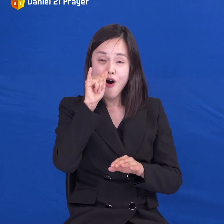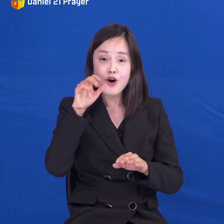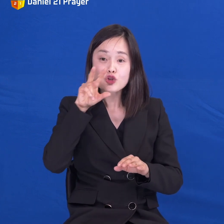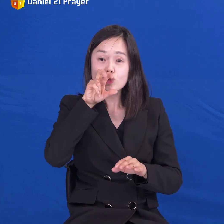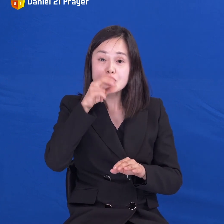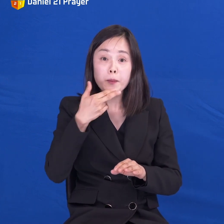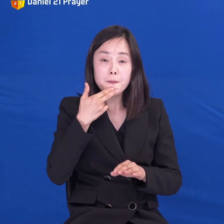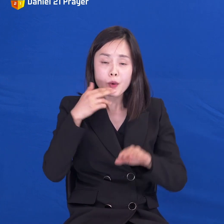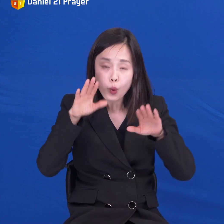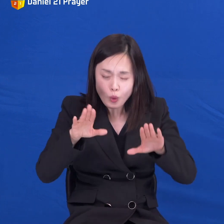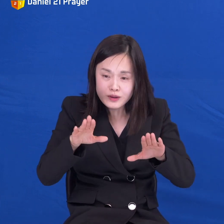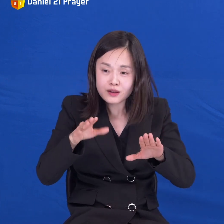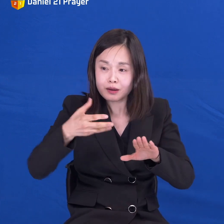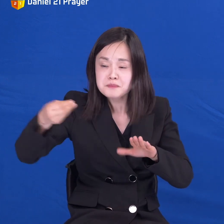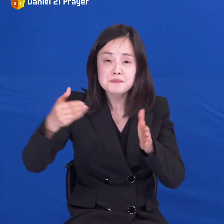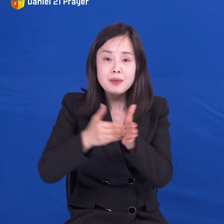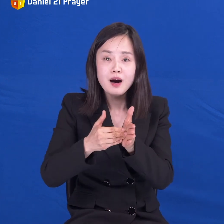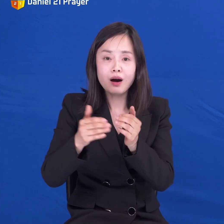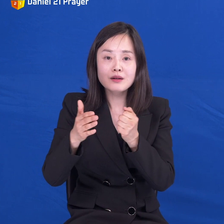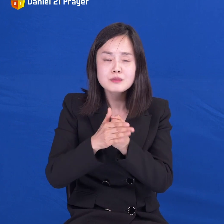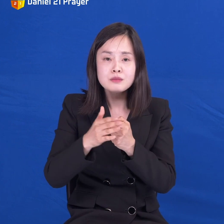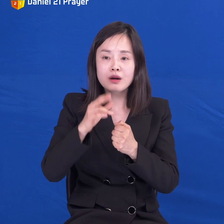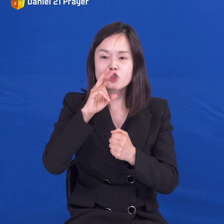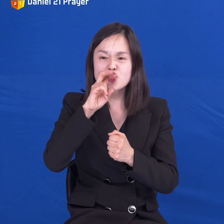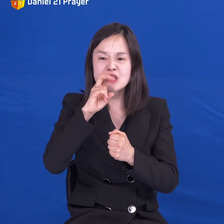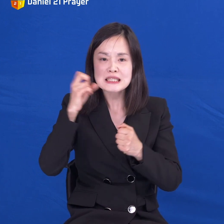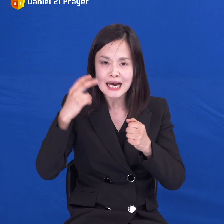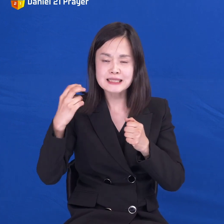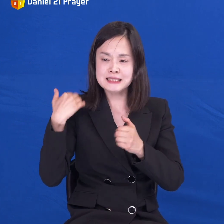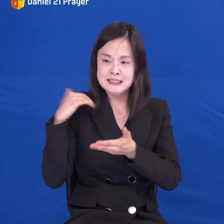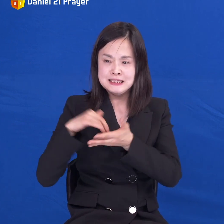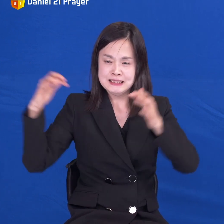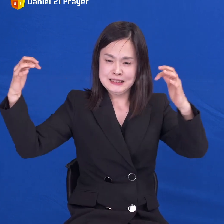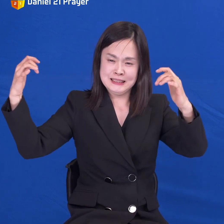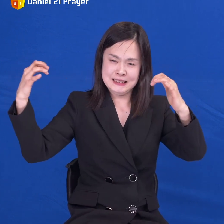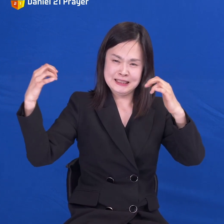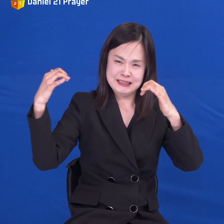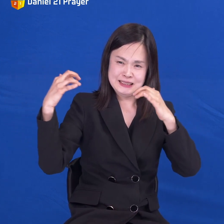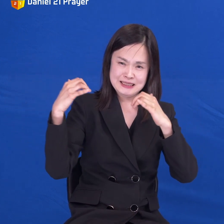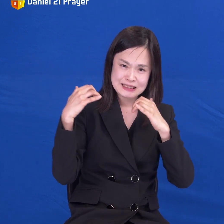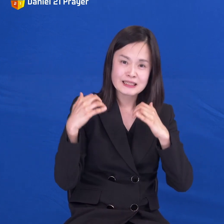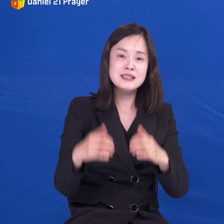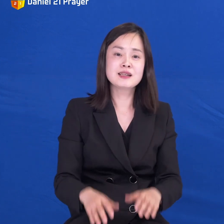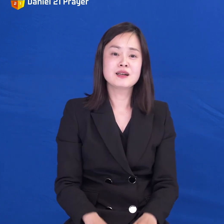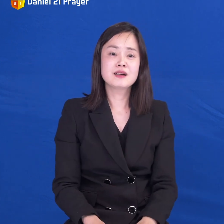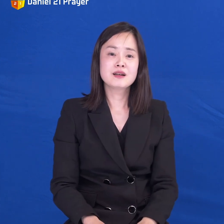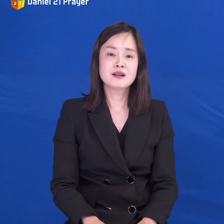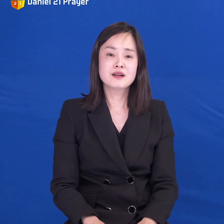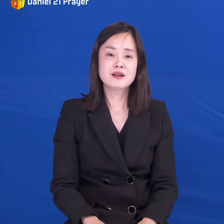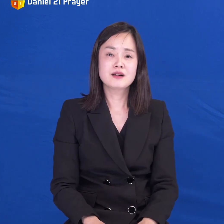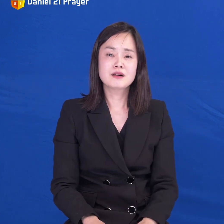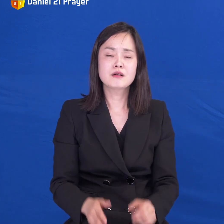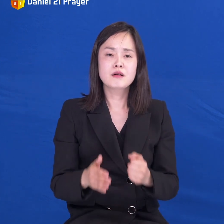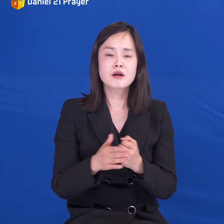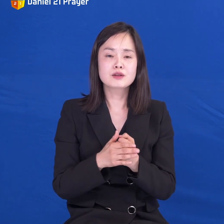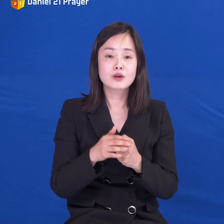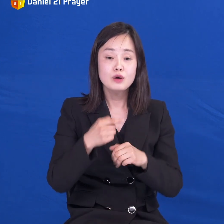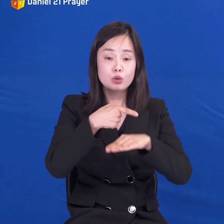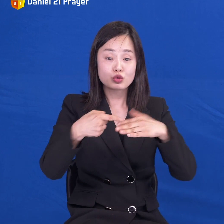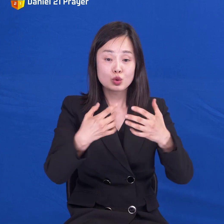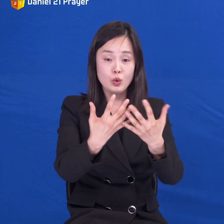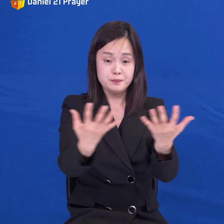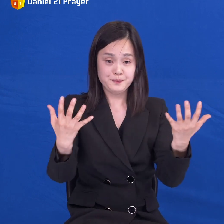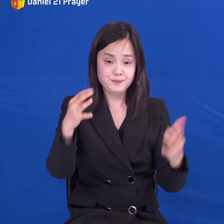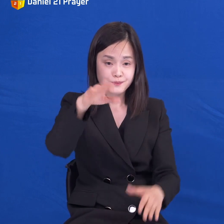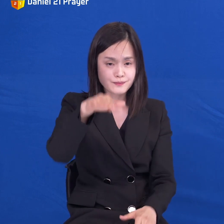그래서 제가 아침에 또 원주민들을 불러 모았습니다. 어젯밤 제가 고양이 없으니까 이렇게 또 시끄러웠습니다. 예수